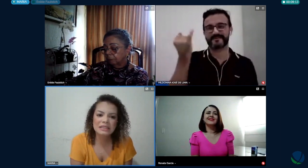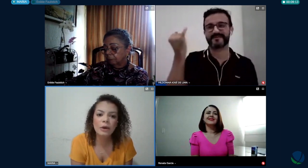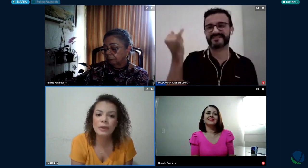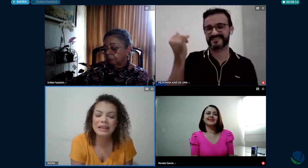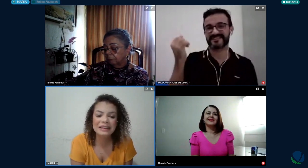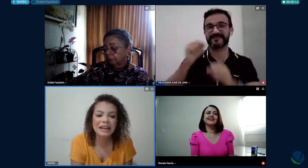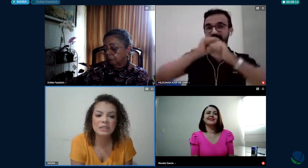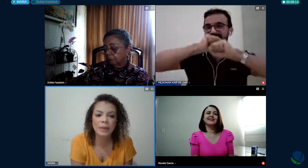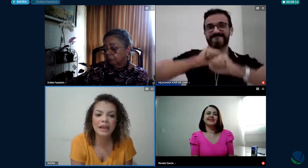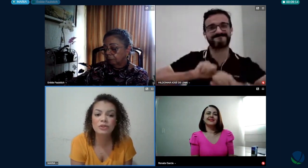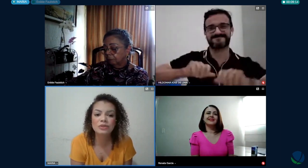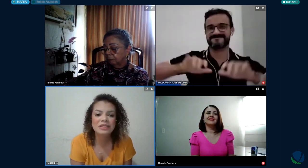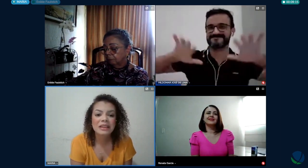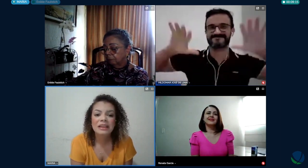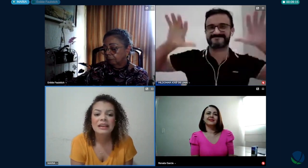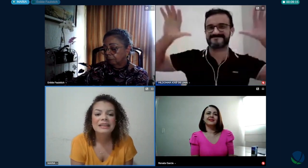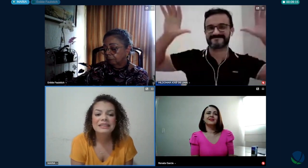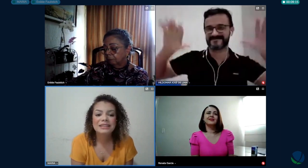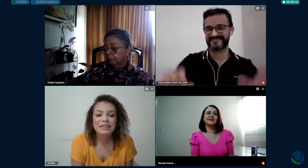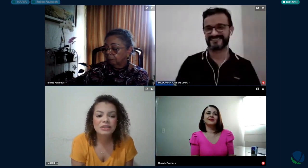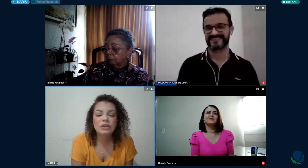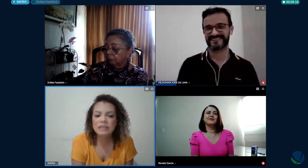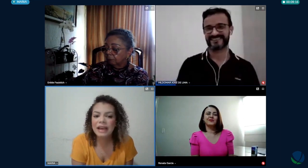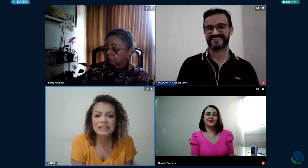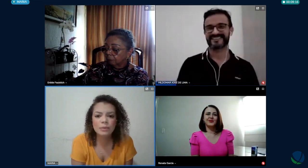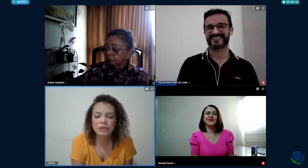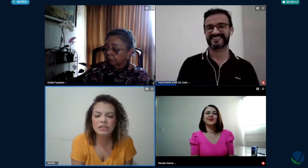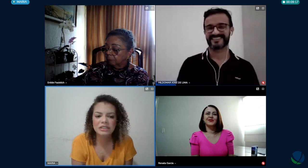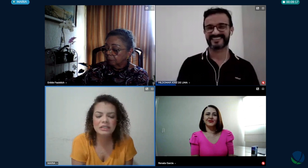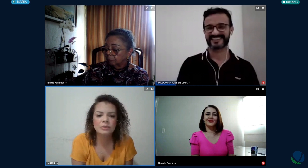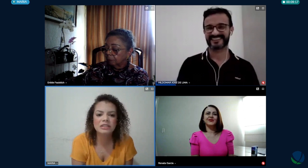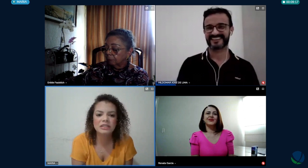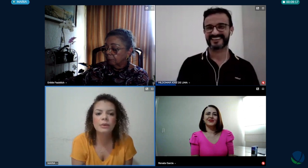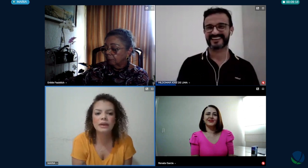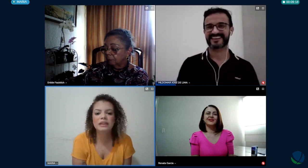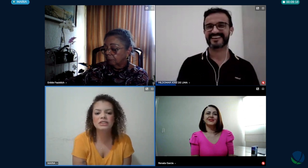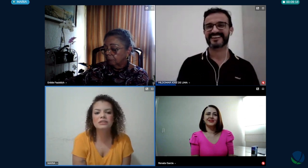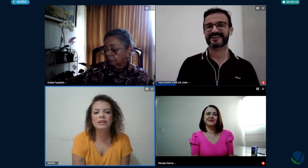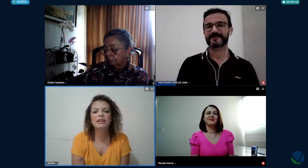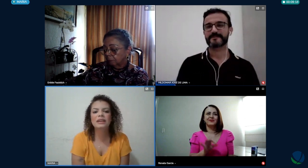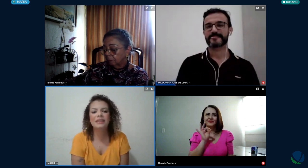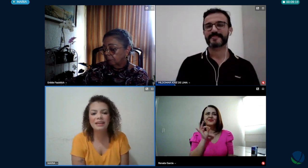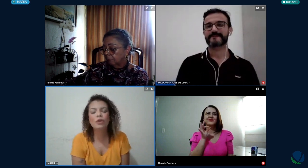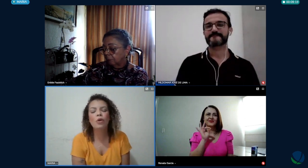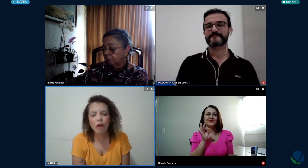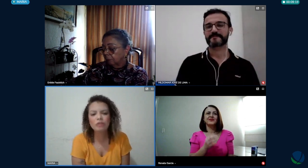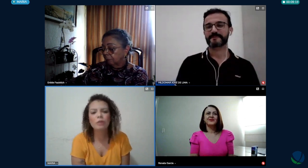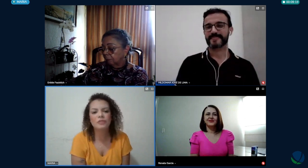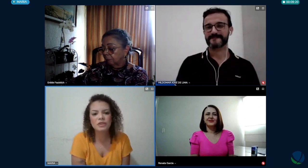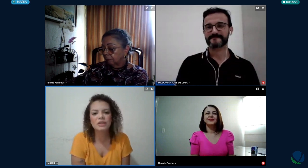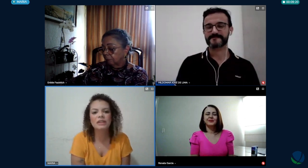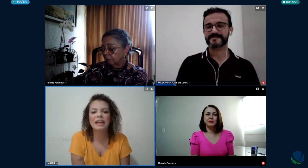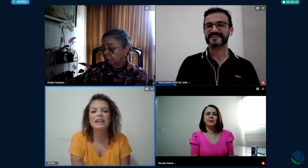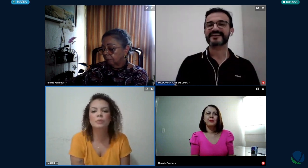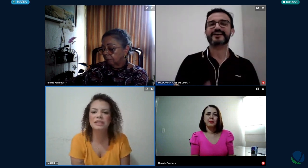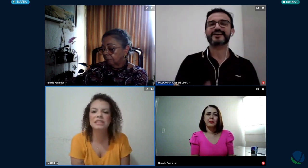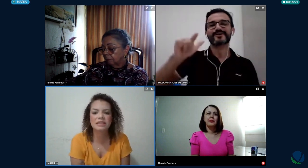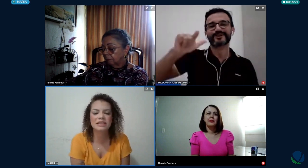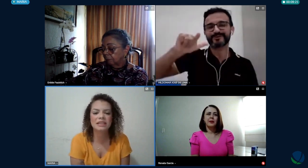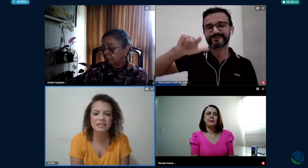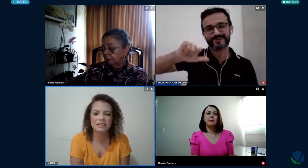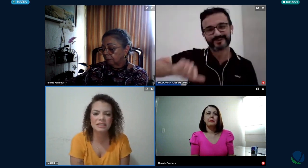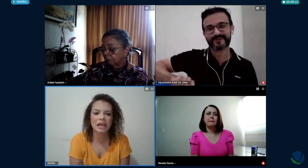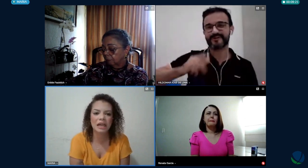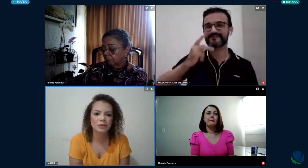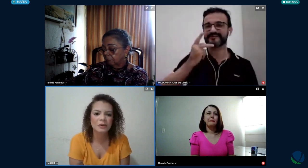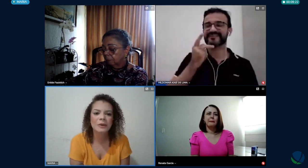tem colaboração em aspectos sociais importantíssimos. Então, eu acredito que concordo com a professora Daniela, ele